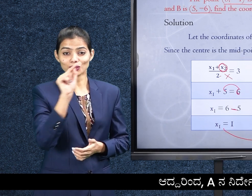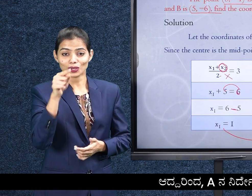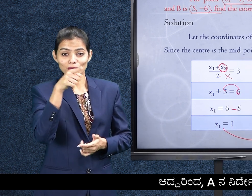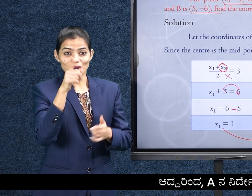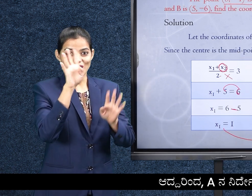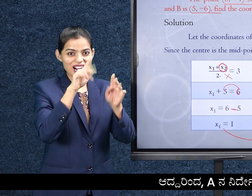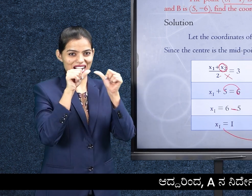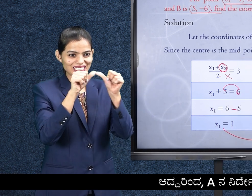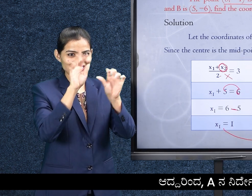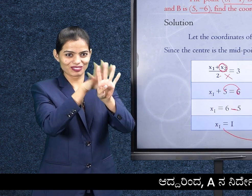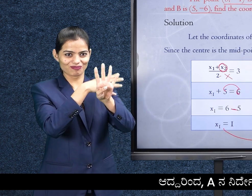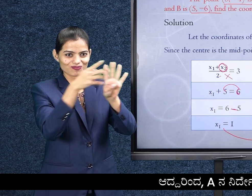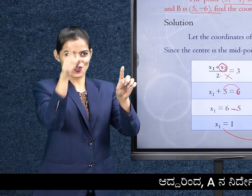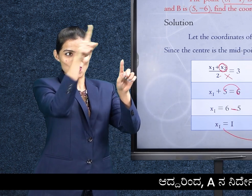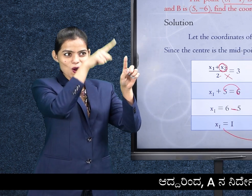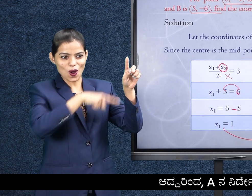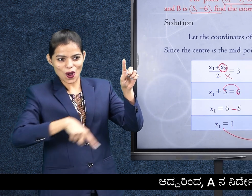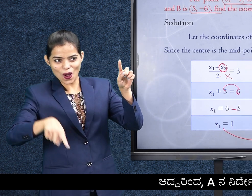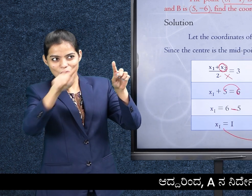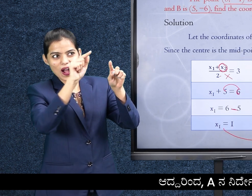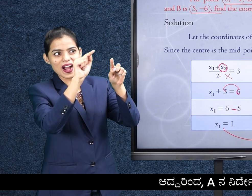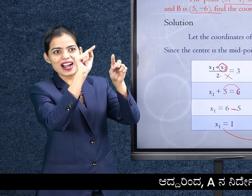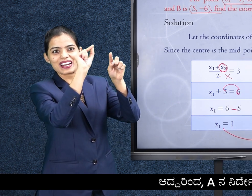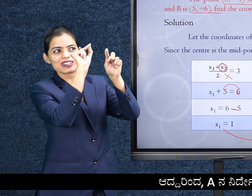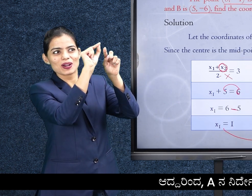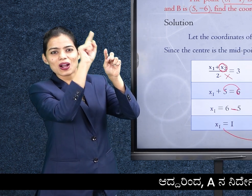ಆದ್ದರಿಂದ a ನ ನಿರ್ದೇಶಾಂಕಗಳು 1, -2.